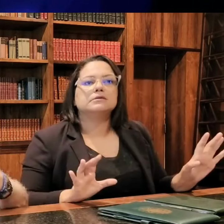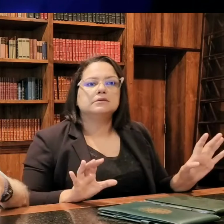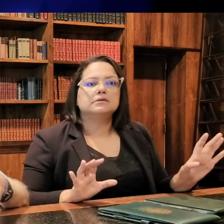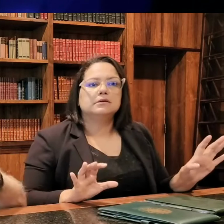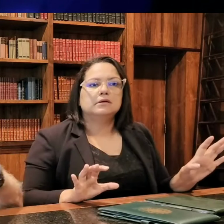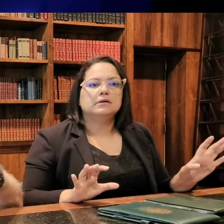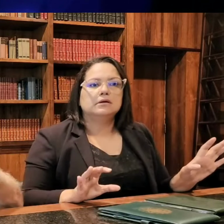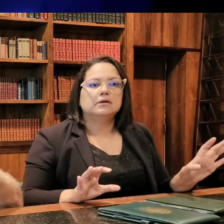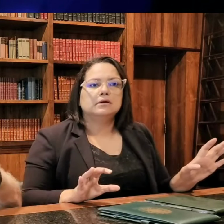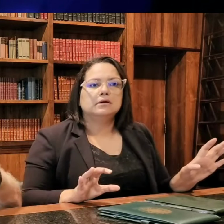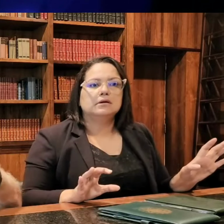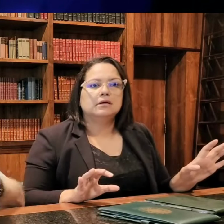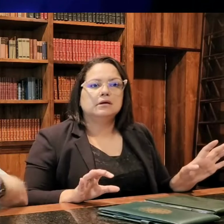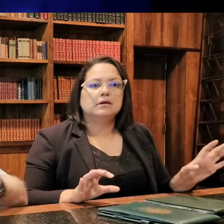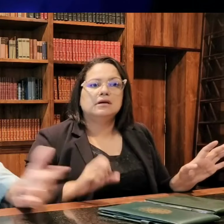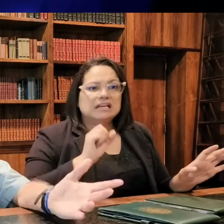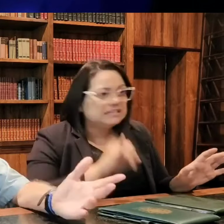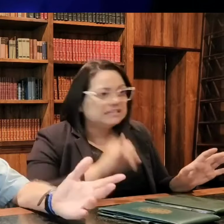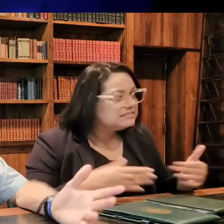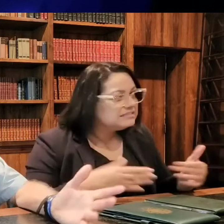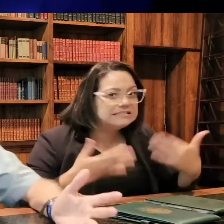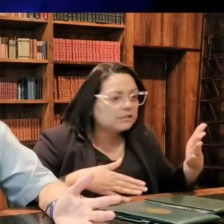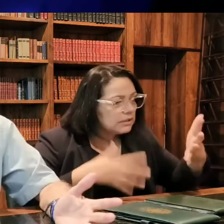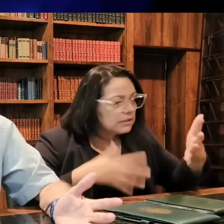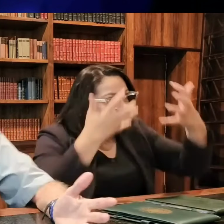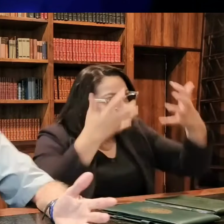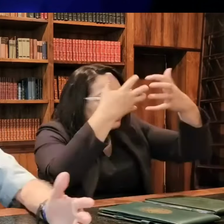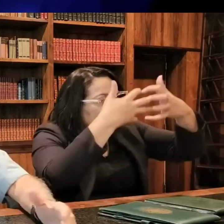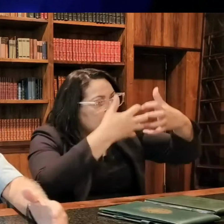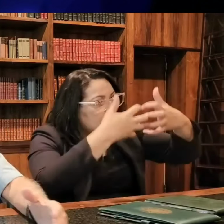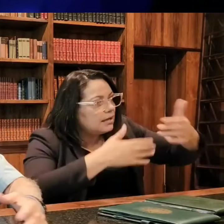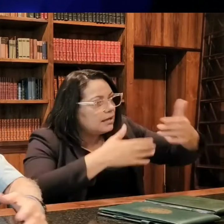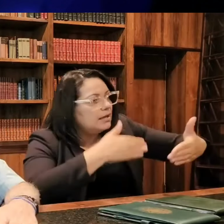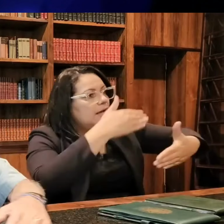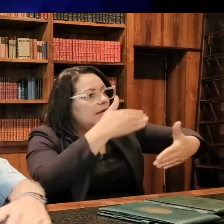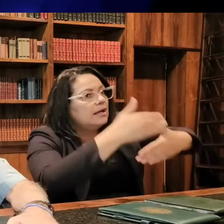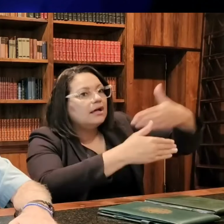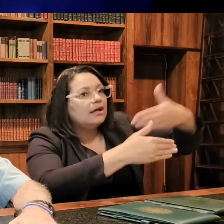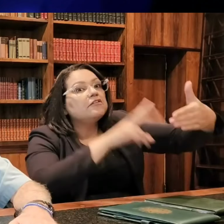Se a roda da economia não rodar, vai faltar dinheiro para servidor público.